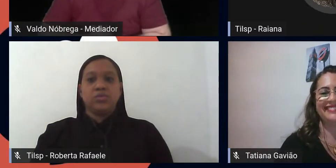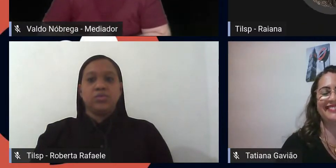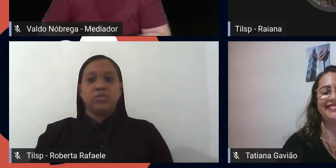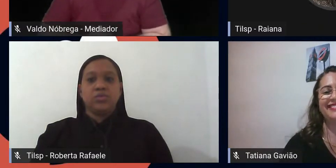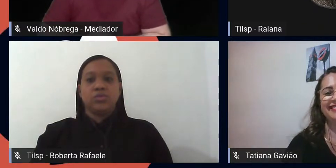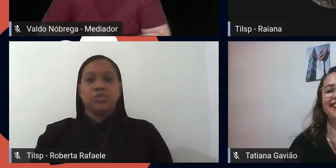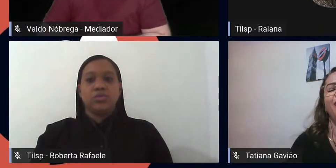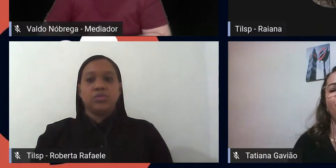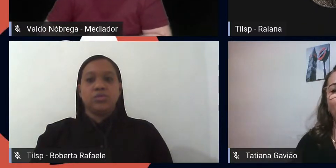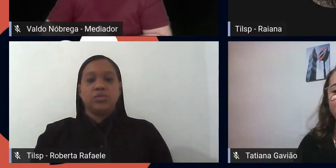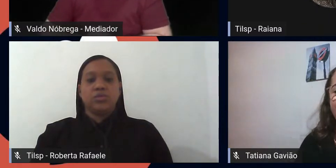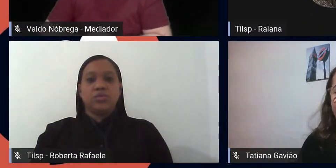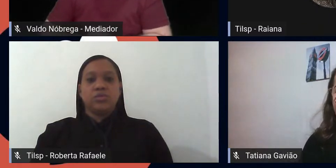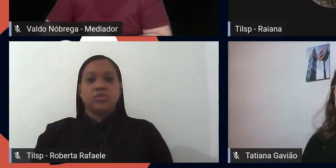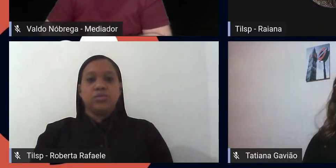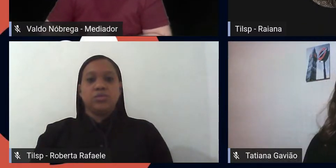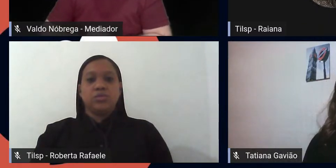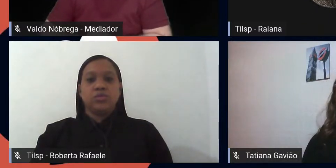trabalho,